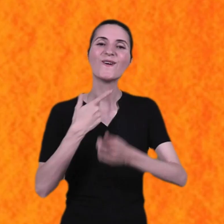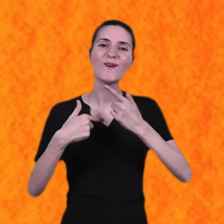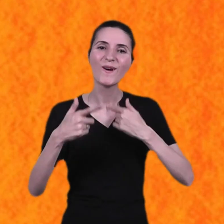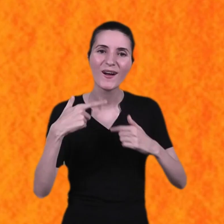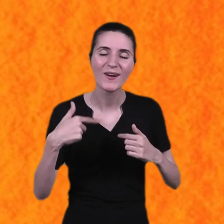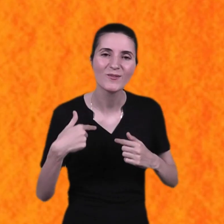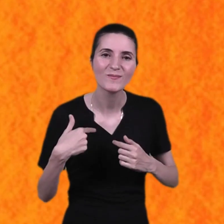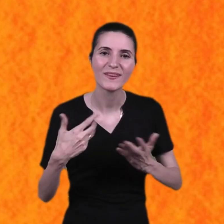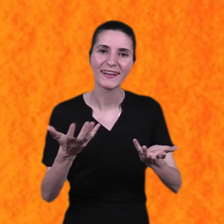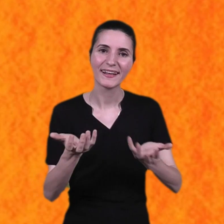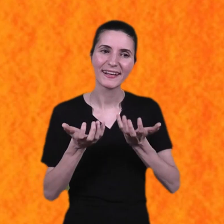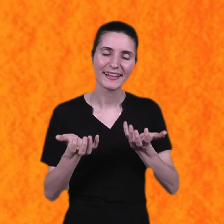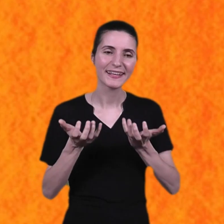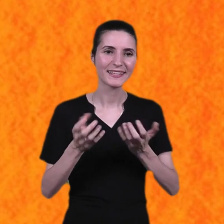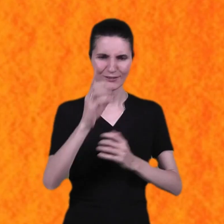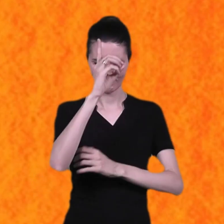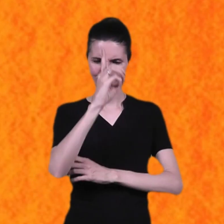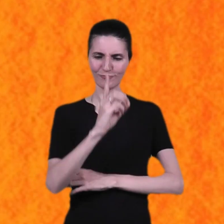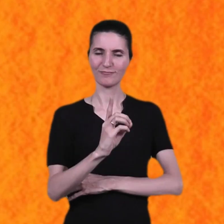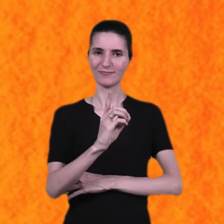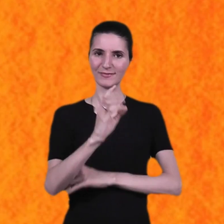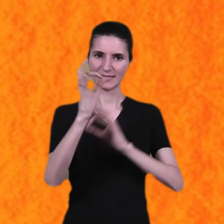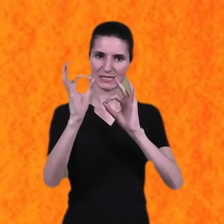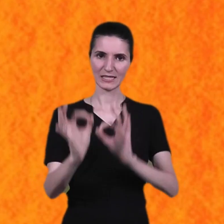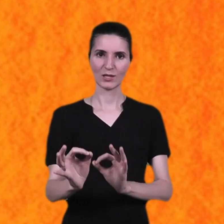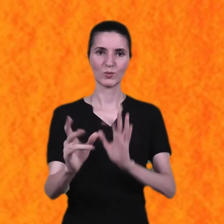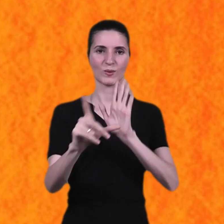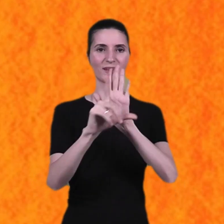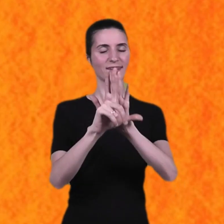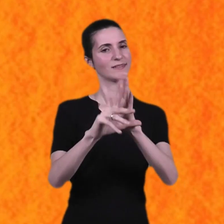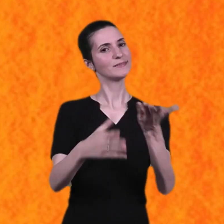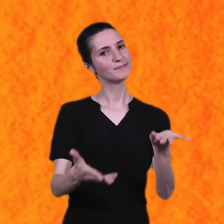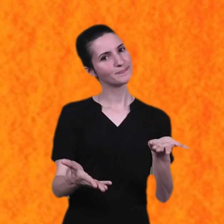E ao mesmo tempo vai ter o seu direito garantido, né?